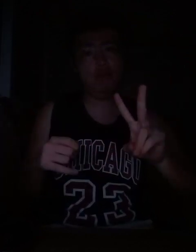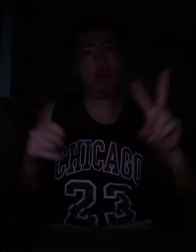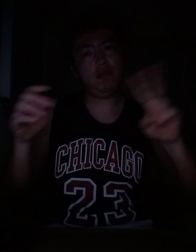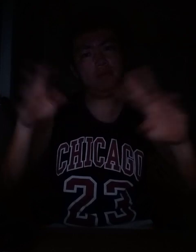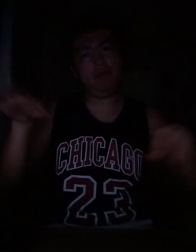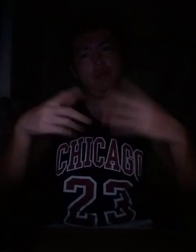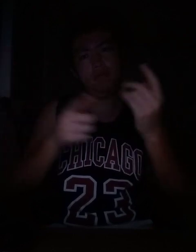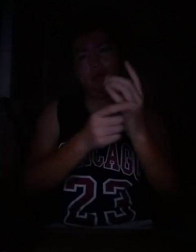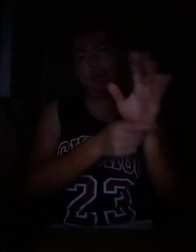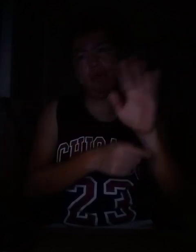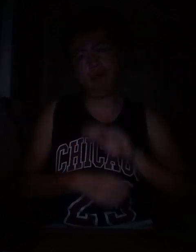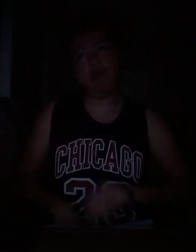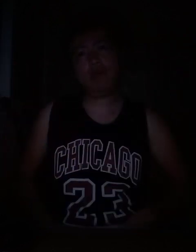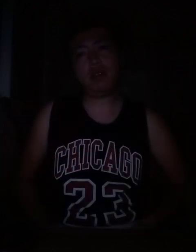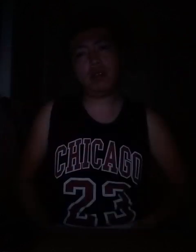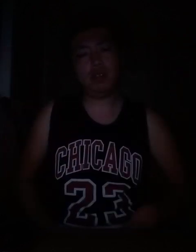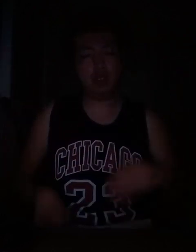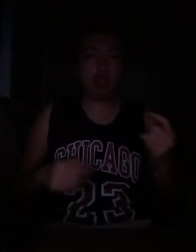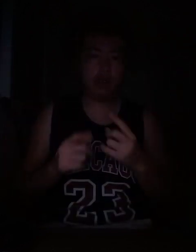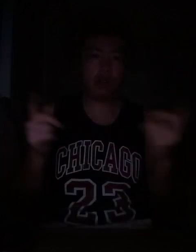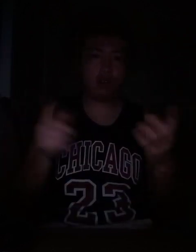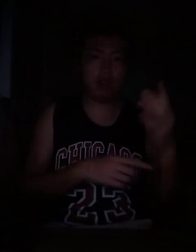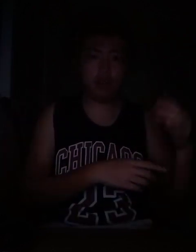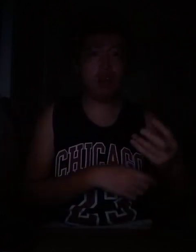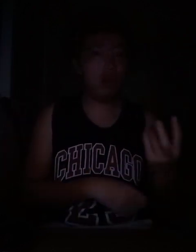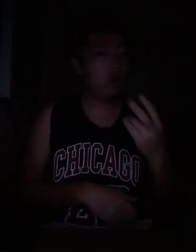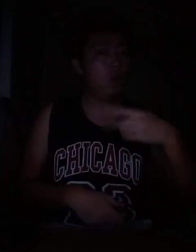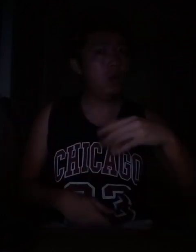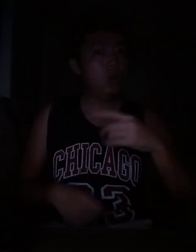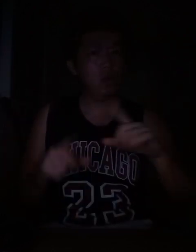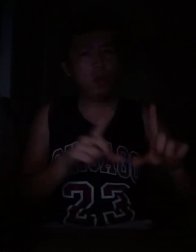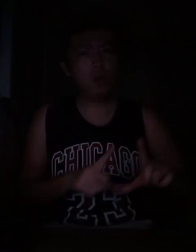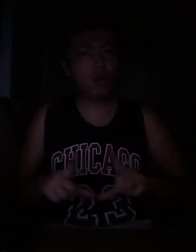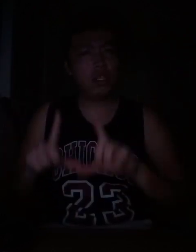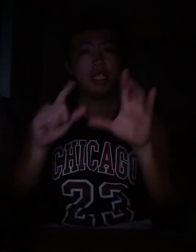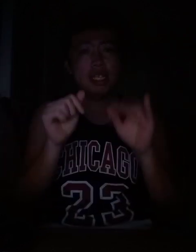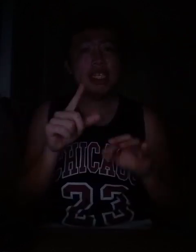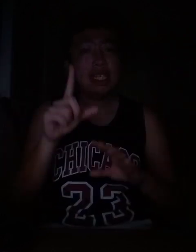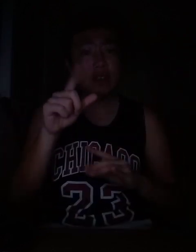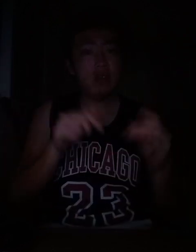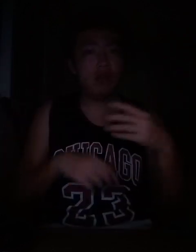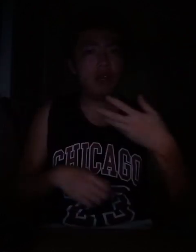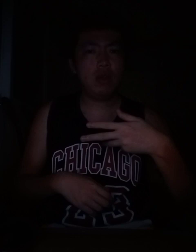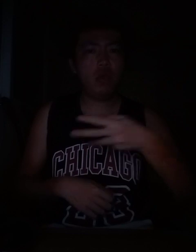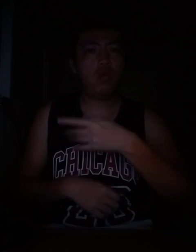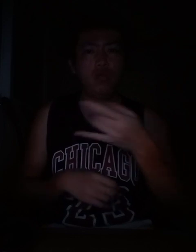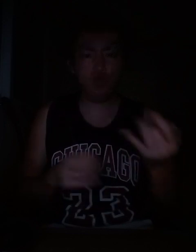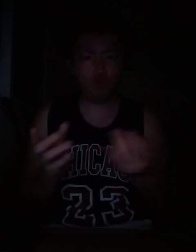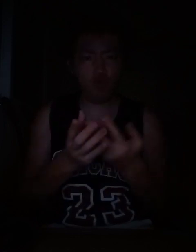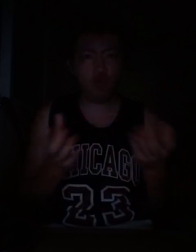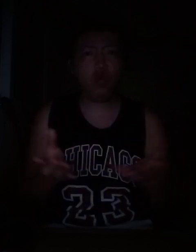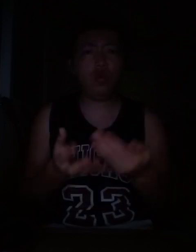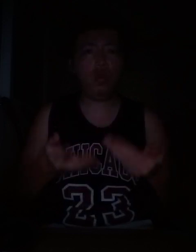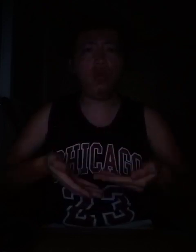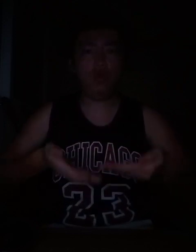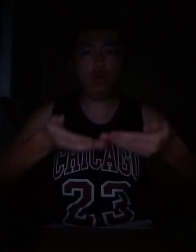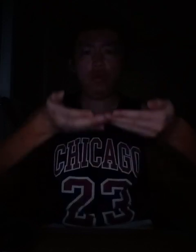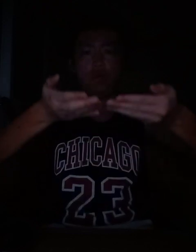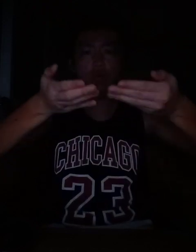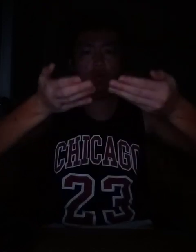관측됐습니다. 오늘 오전엔 일본 남쪽 해상에서 새로운 7호 태풍이 발생해서 열도 중심부 쪽으로 올라오고 있습니다. 일본